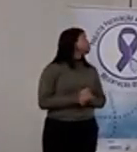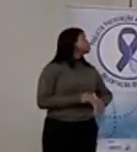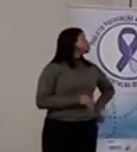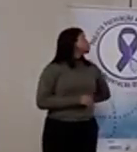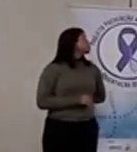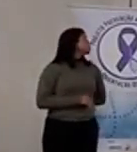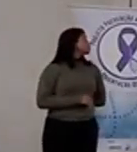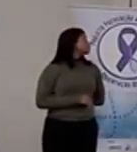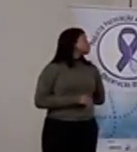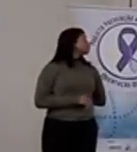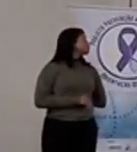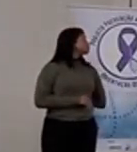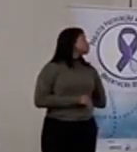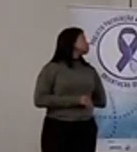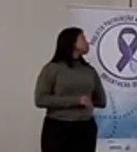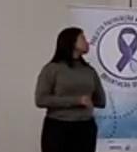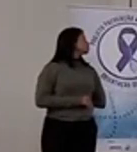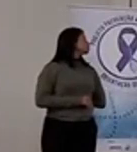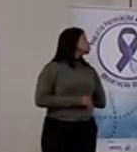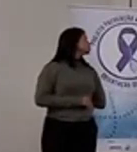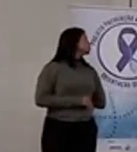Deixa eu voltar aqui.